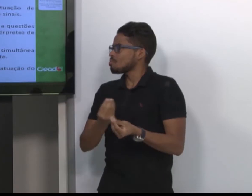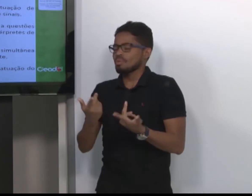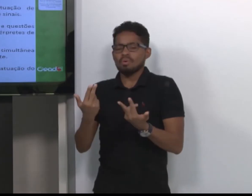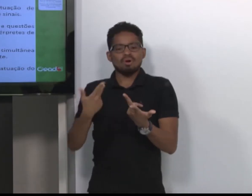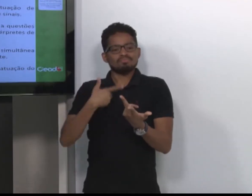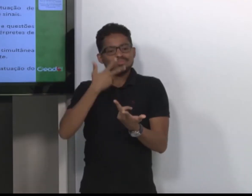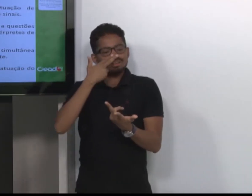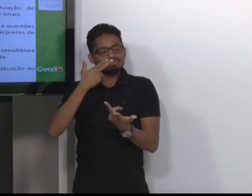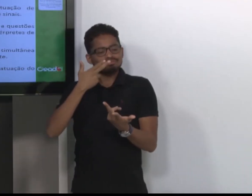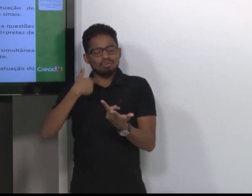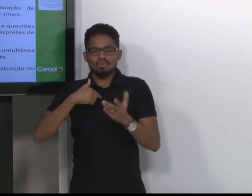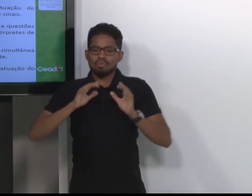tradutor-intérprete,